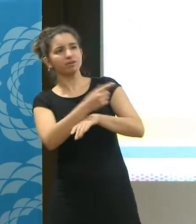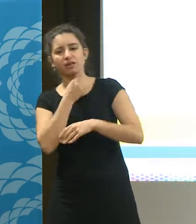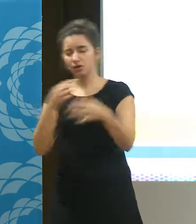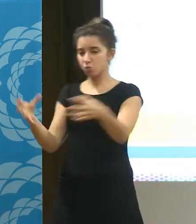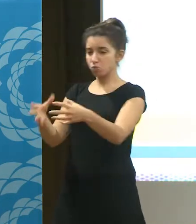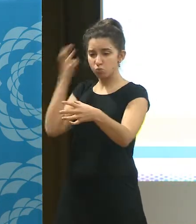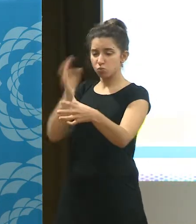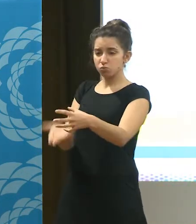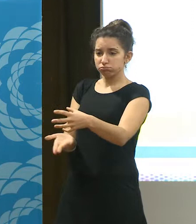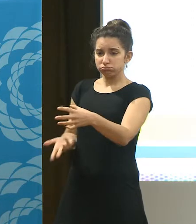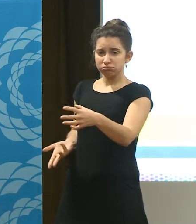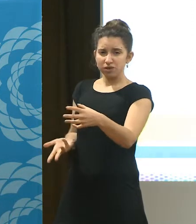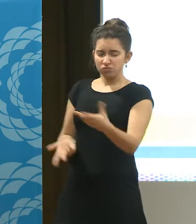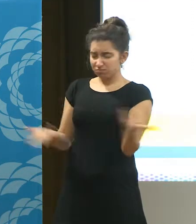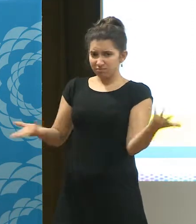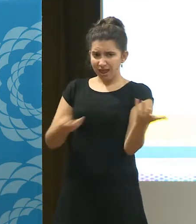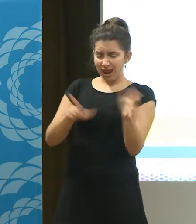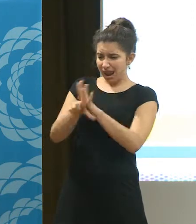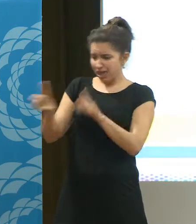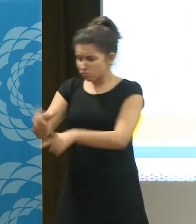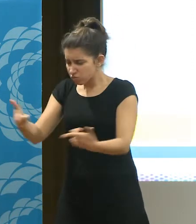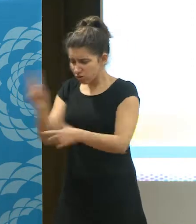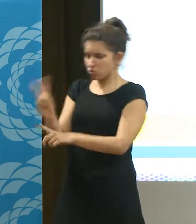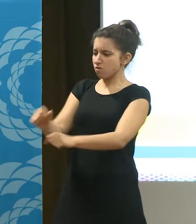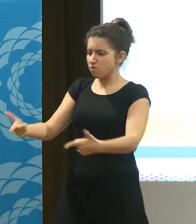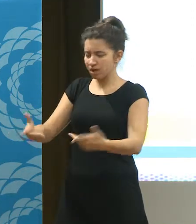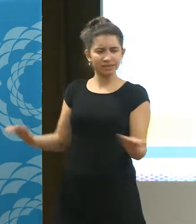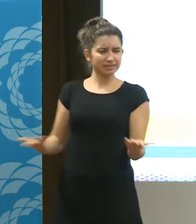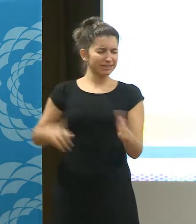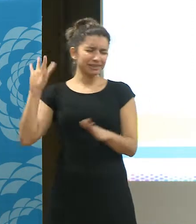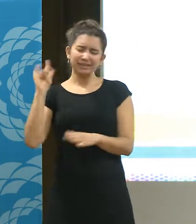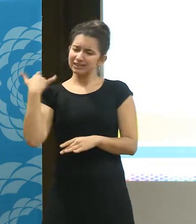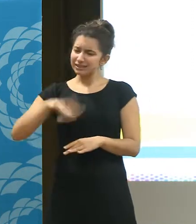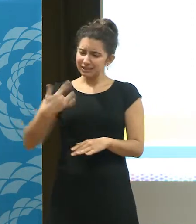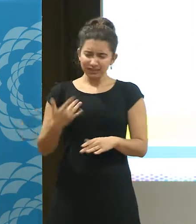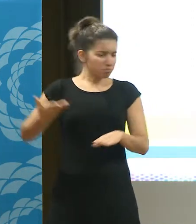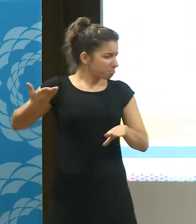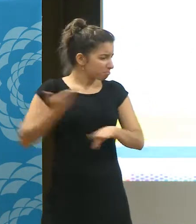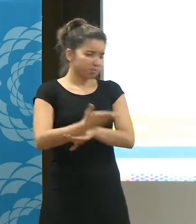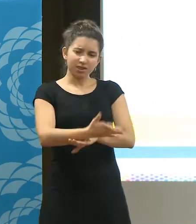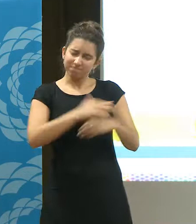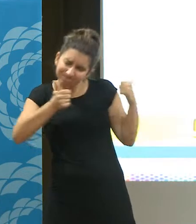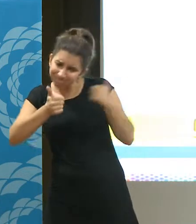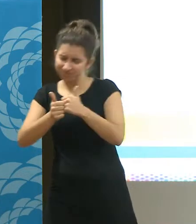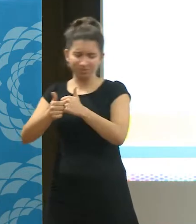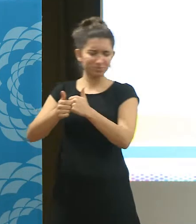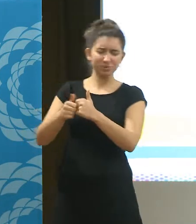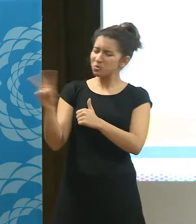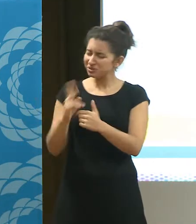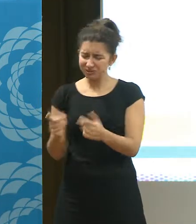Y no tenemos personería jurídica y nos cuesta muchísimo la cuestión legal. Entonces pedimos eso también, que se tenga en cuenta que muchas veces